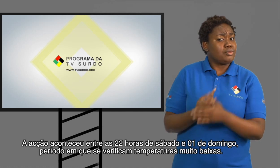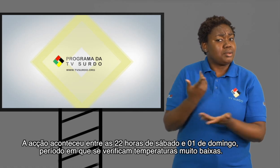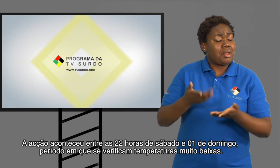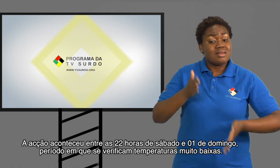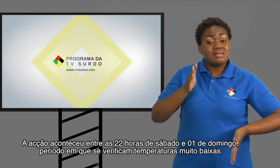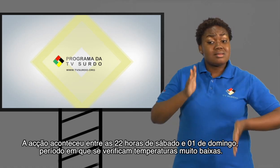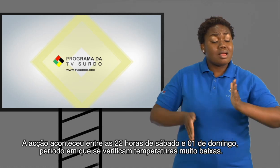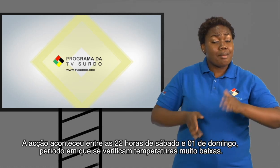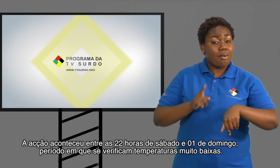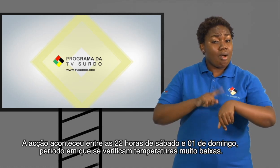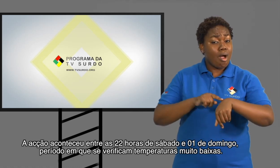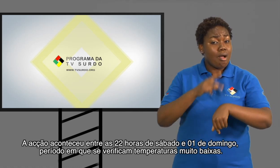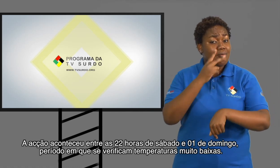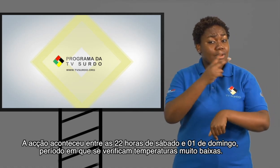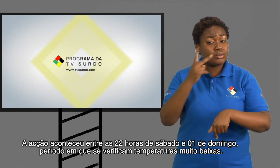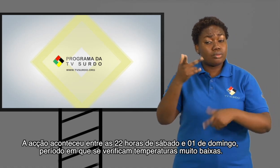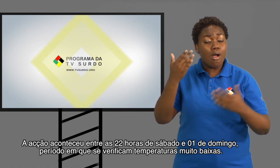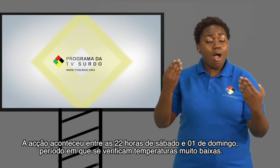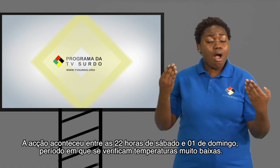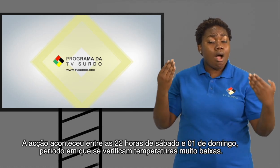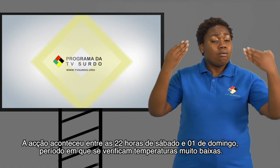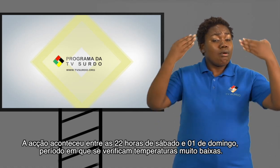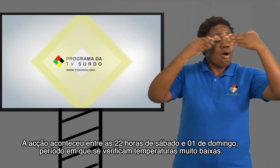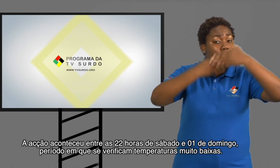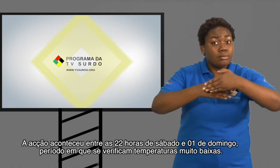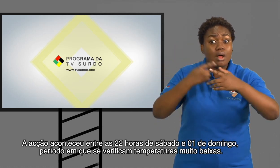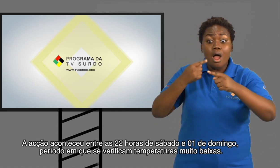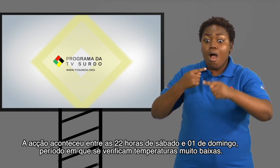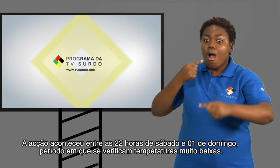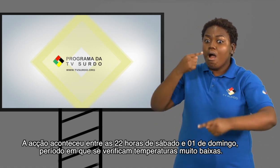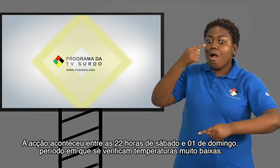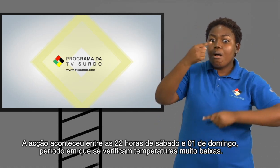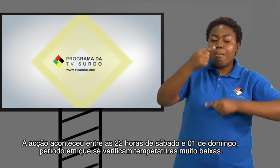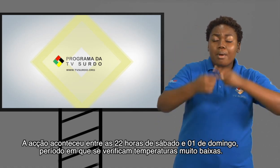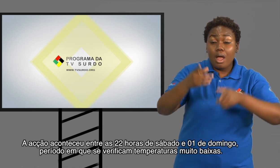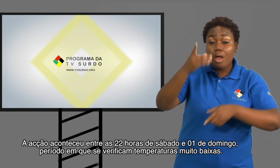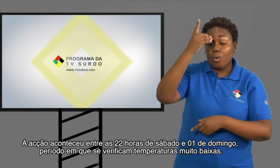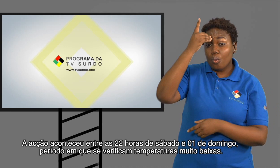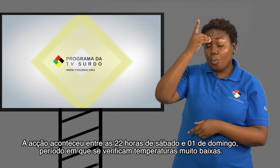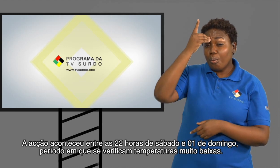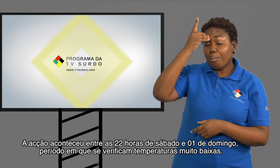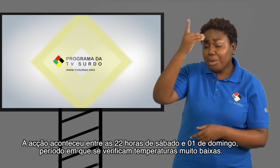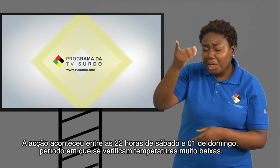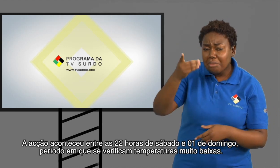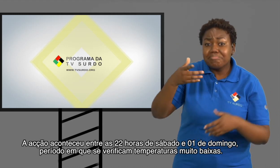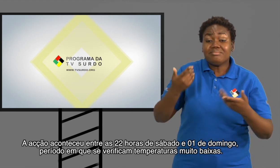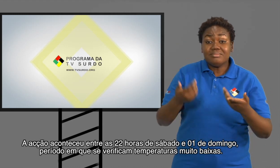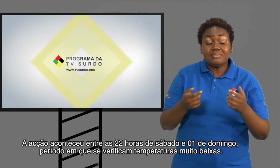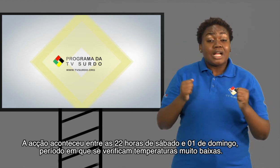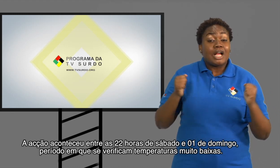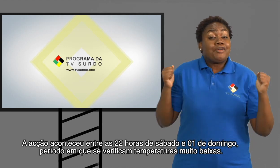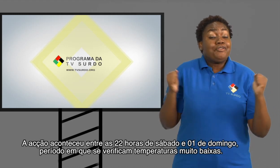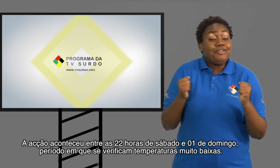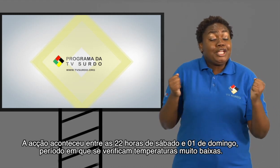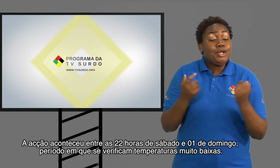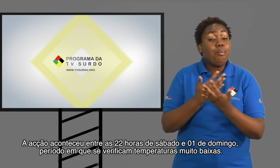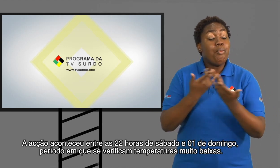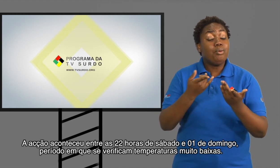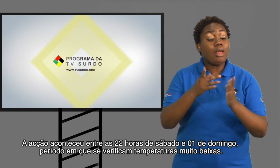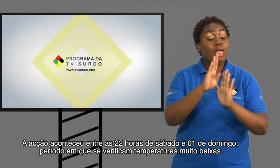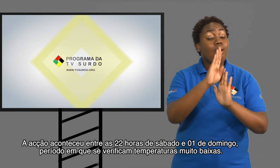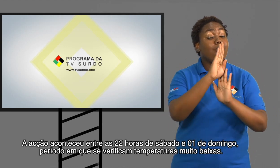A ação aconteceu entre as 22 horas de sábado e 1 hora de domingo, período que se verificam